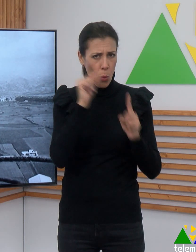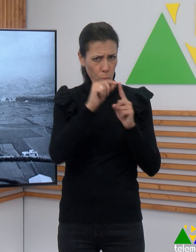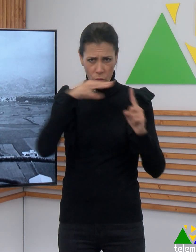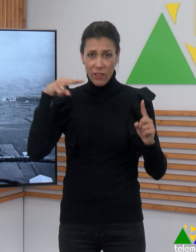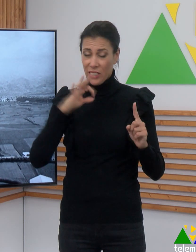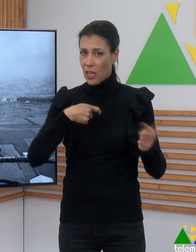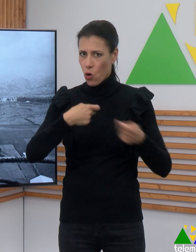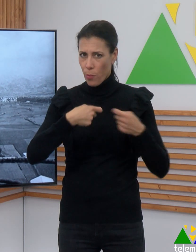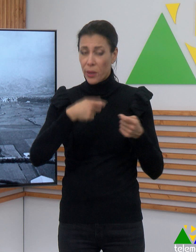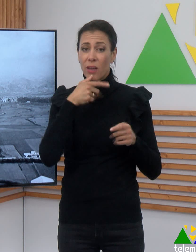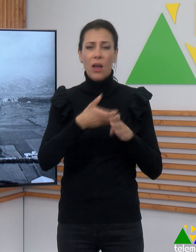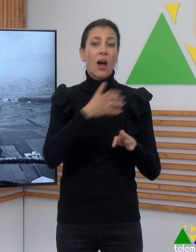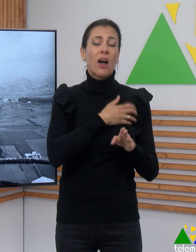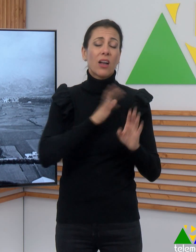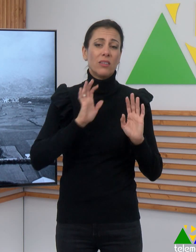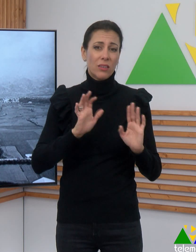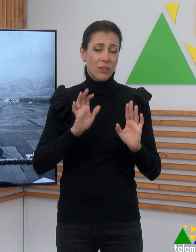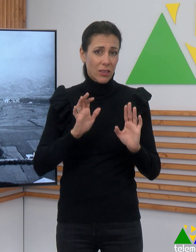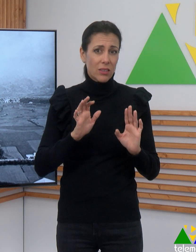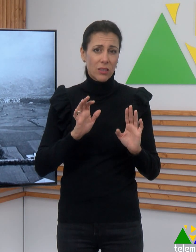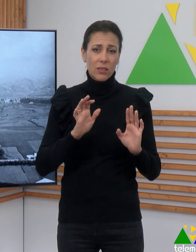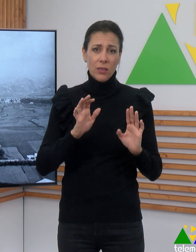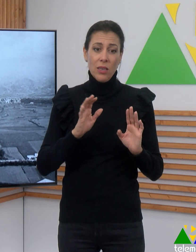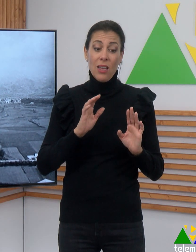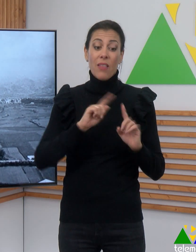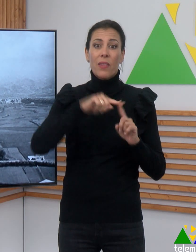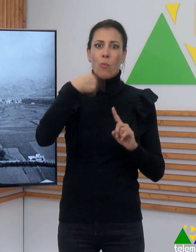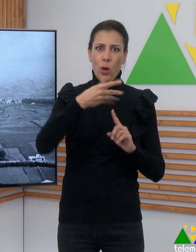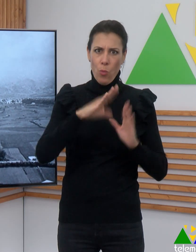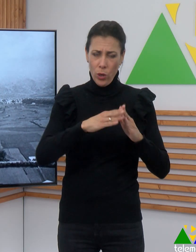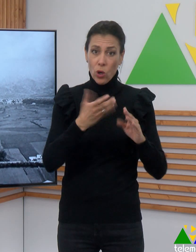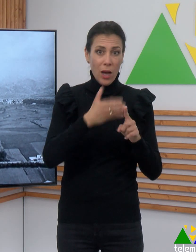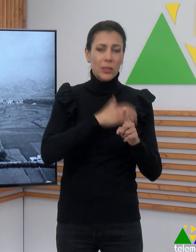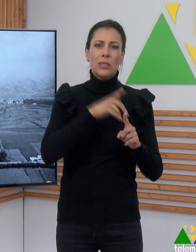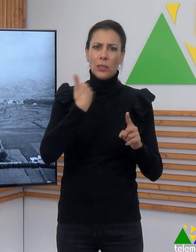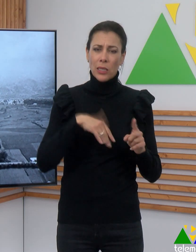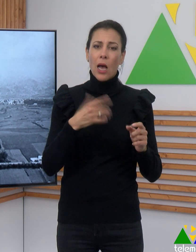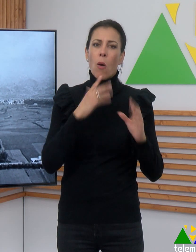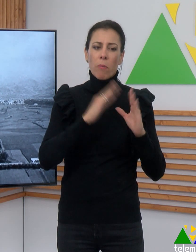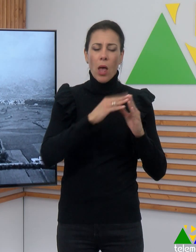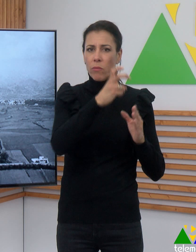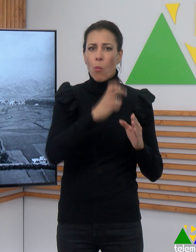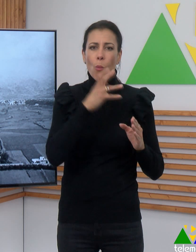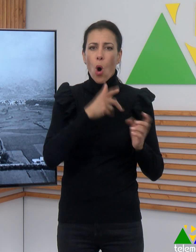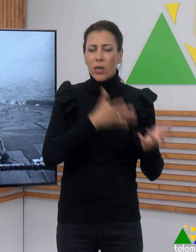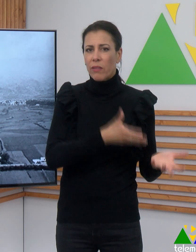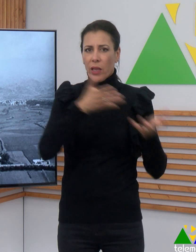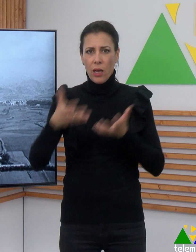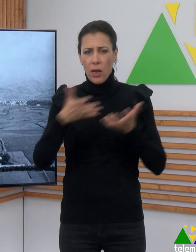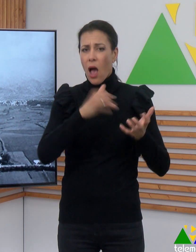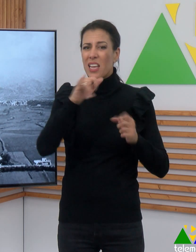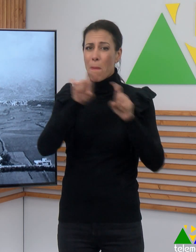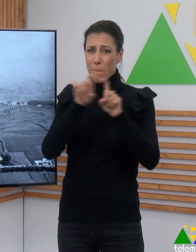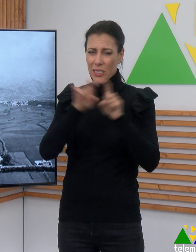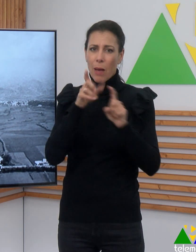¿no? Antes incluso que se hiciera el puerto, ya había carga y descarga, había empresas que ya se dedicaban